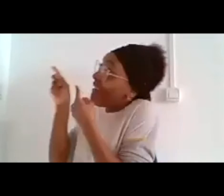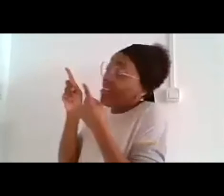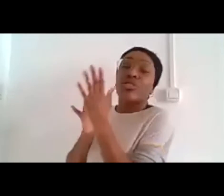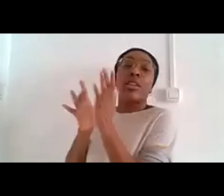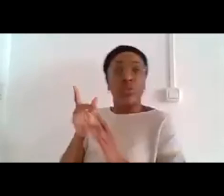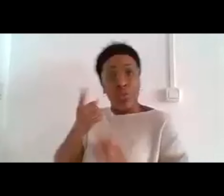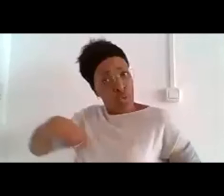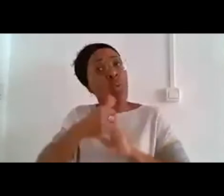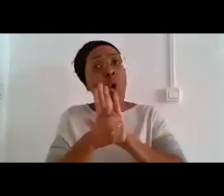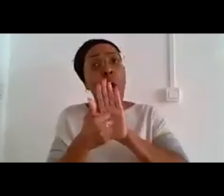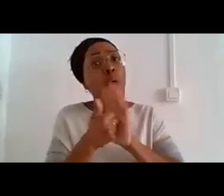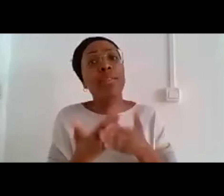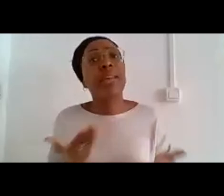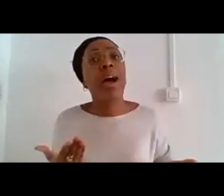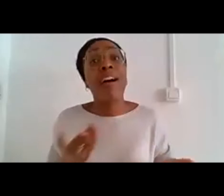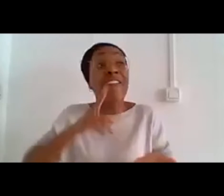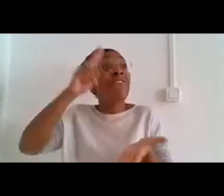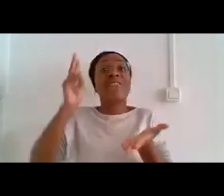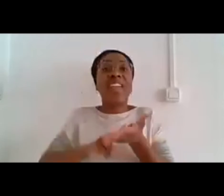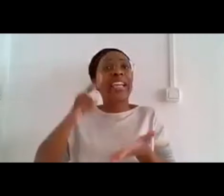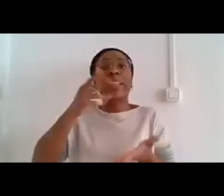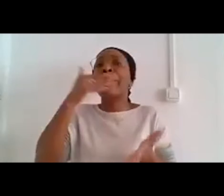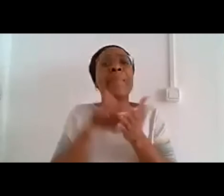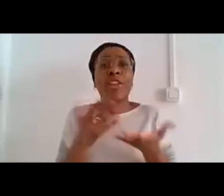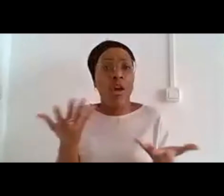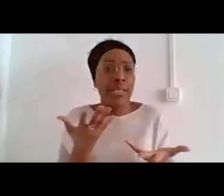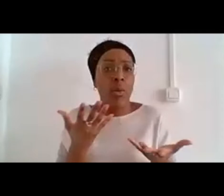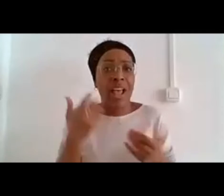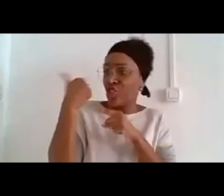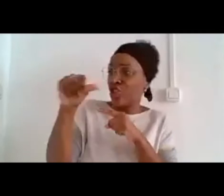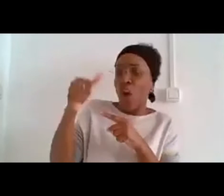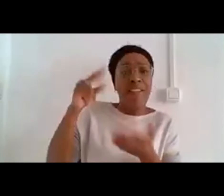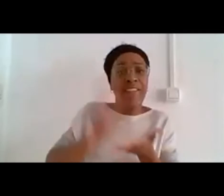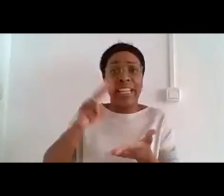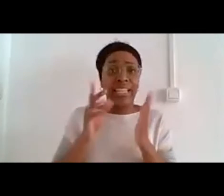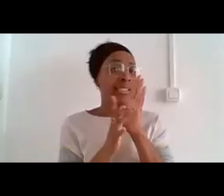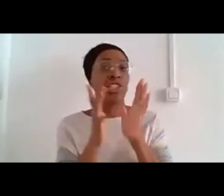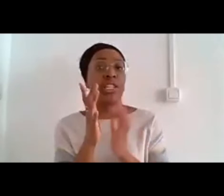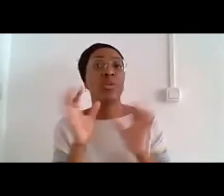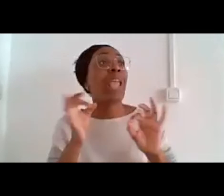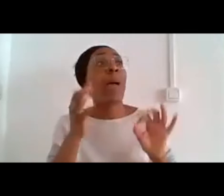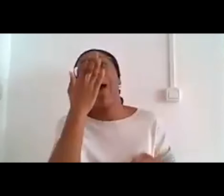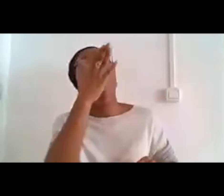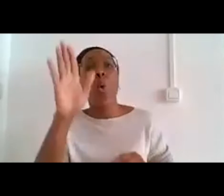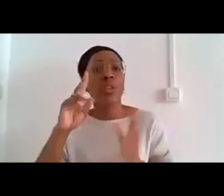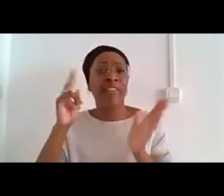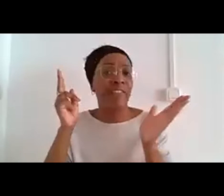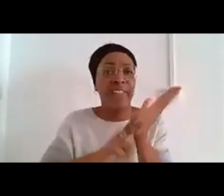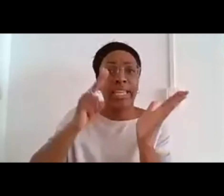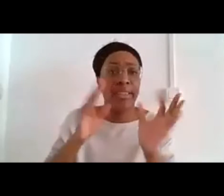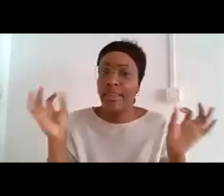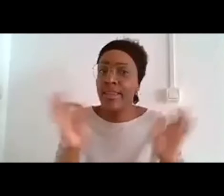n'y en a pas d'autre. Parce que Jésus a dit, je suis le chemin, la vérité et la vie, nul ne vient au Père que par